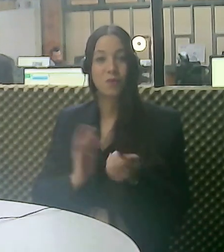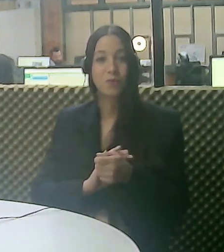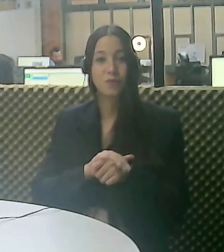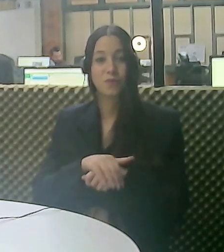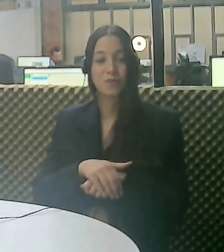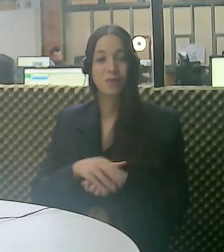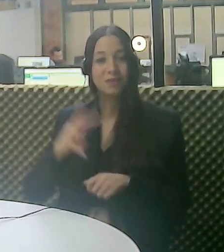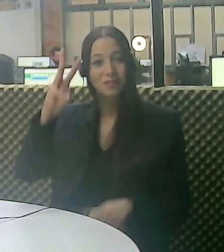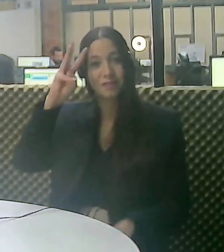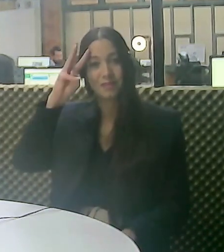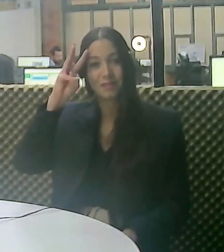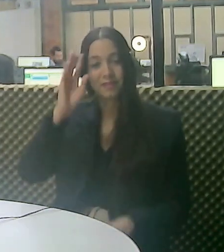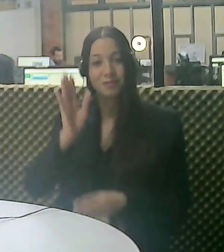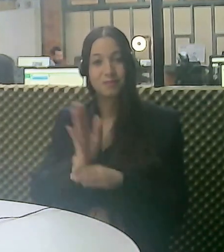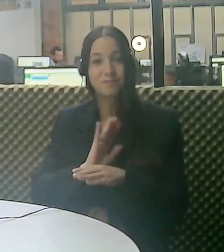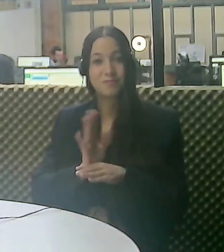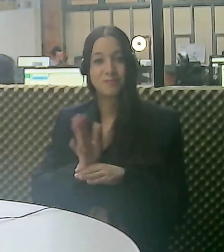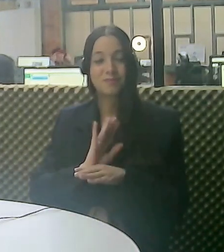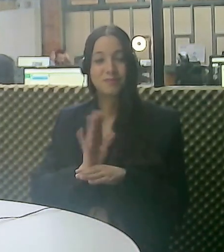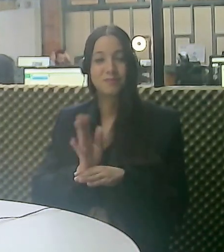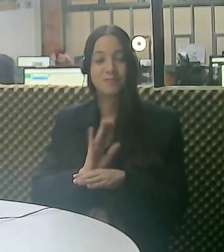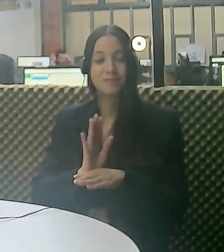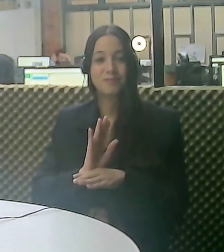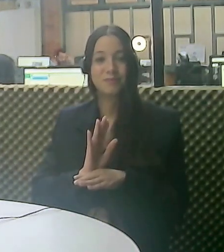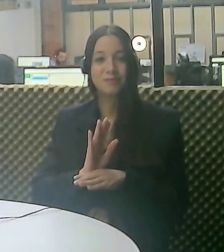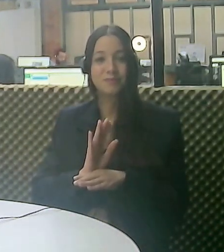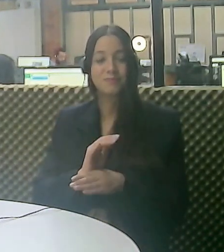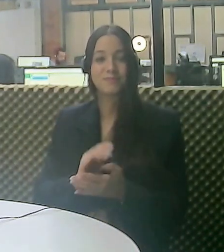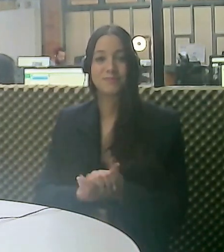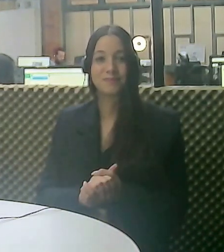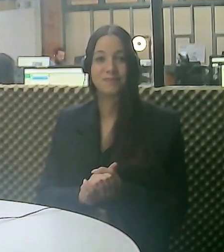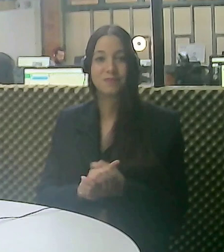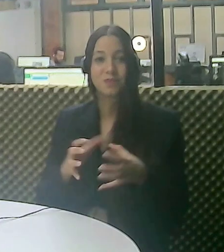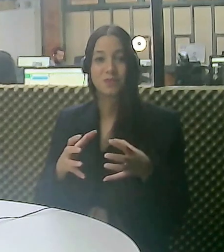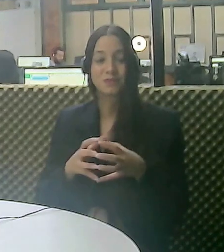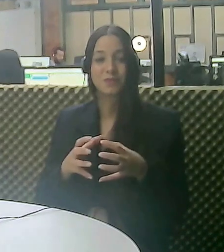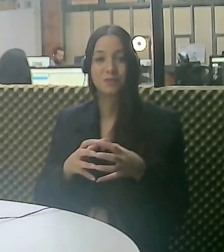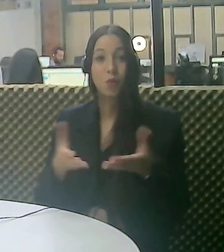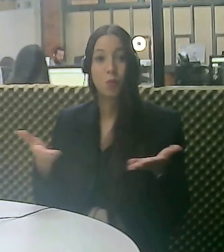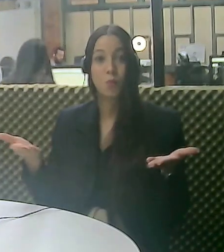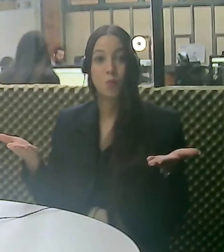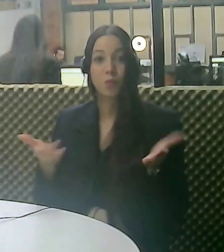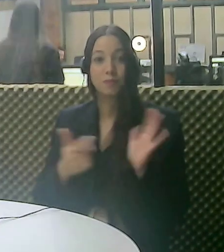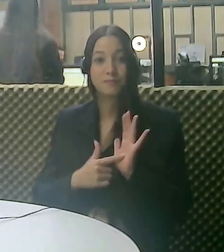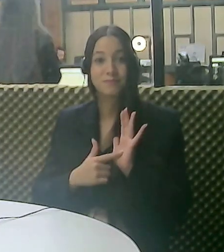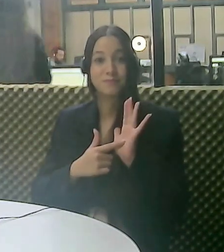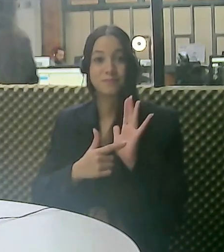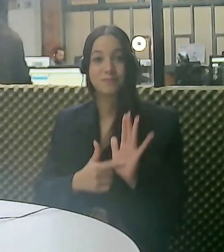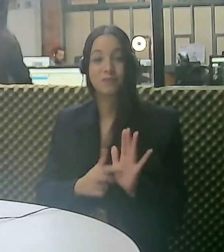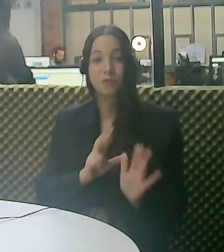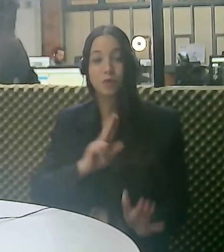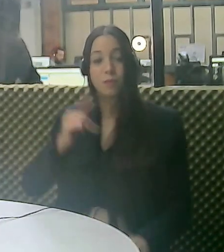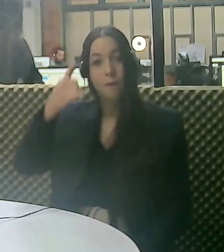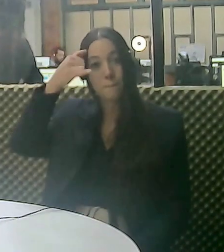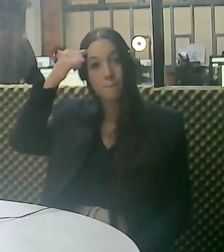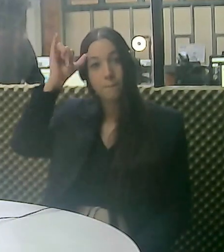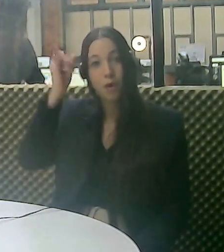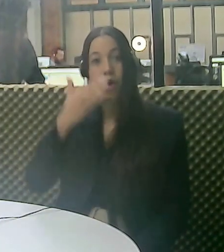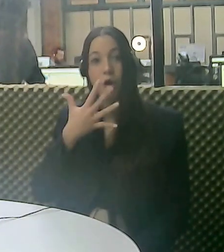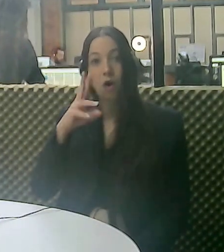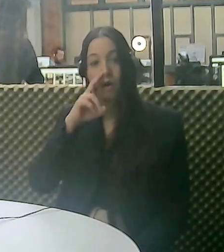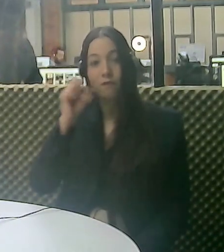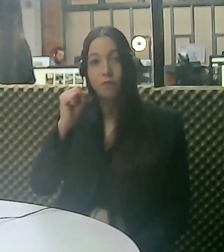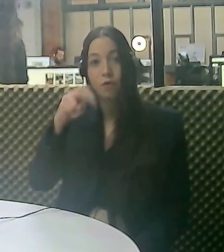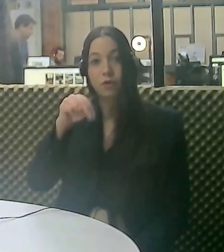hoje, terça-feira, mais um Cine Clube Cultura. Hoje será exibida a película Boi Neon, às 7